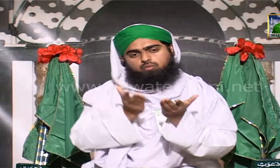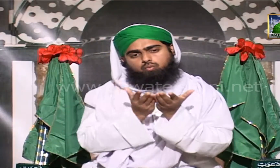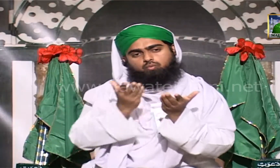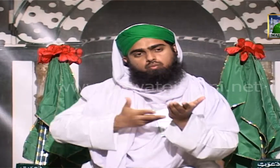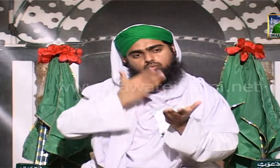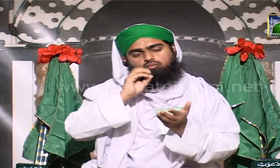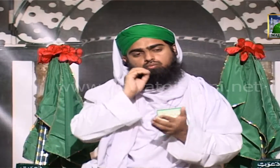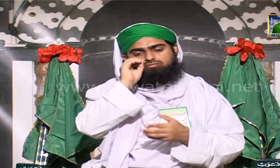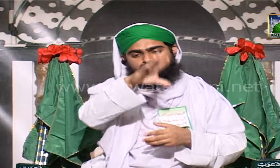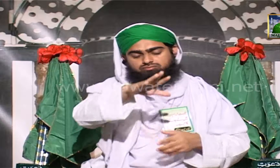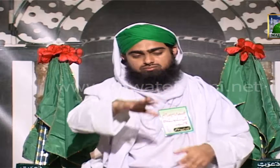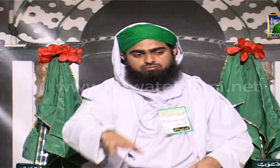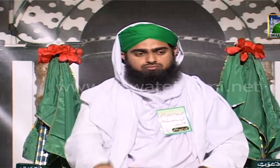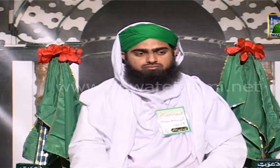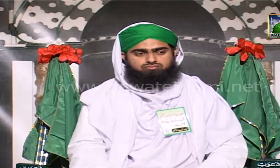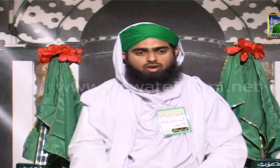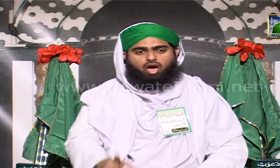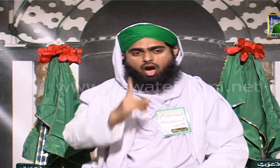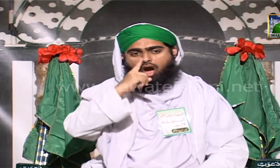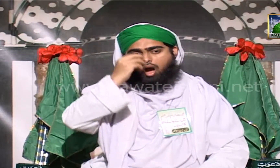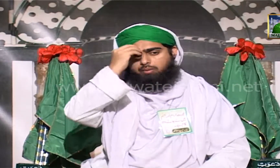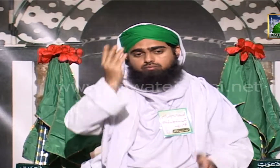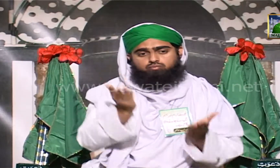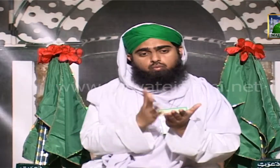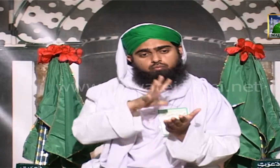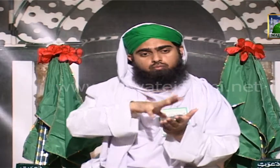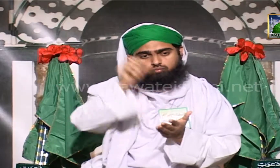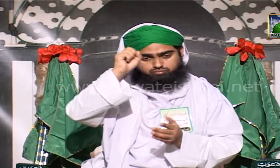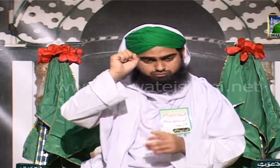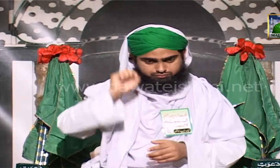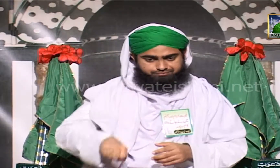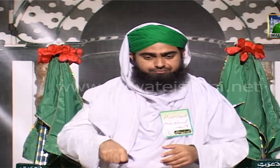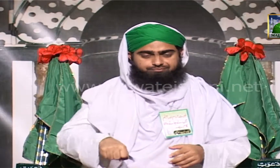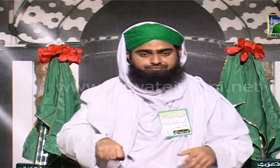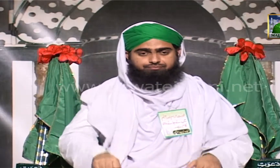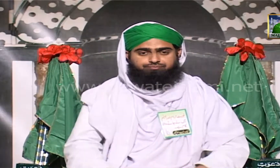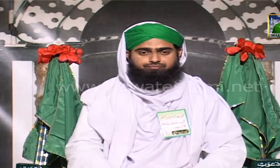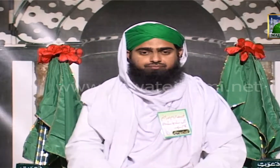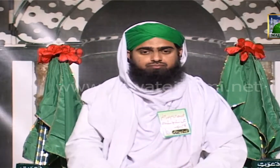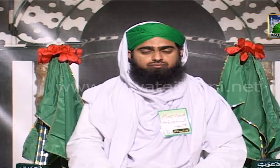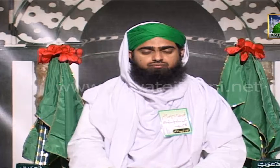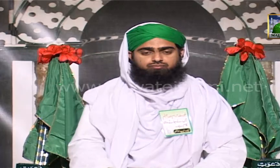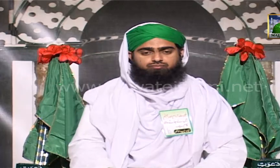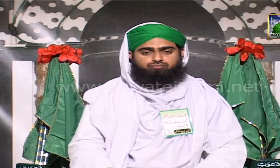ماں نے. اور ماں باپ کی دعا اور بددعا اولاد کے حق میں قبول ہوتی ہے جب بھی اس کا ظہور ہو جاتا